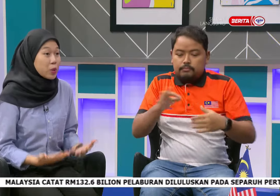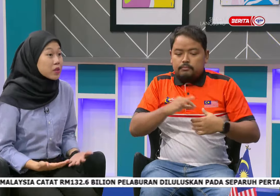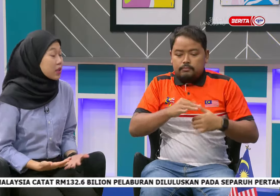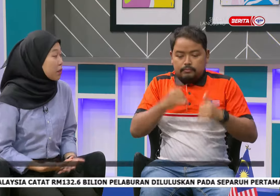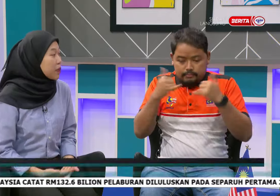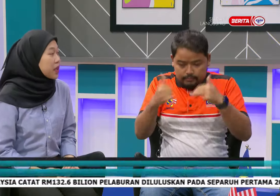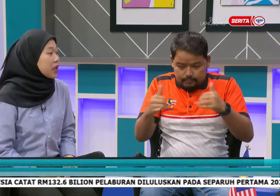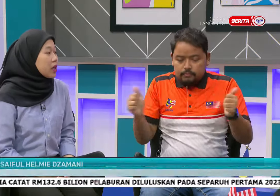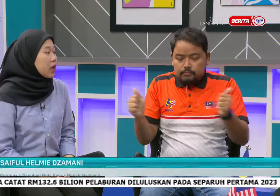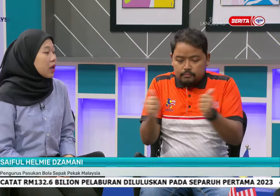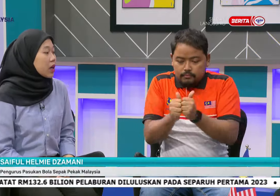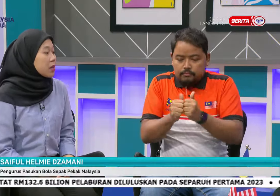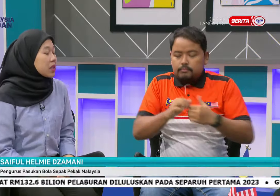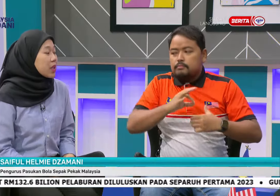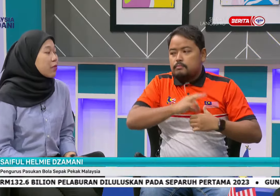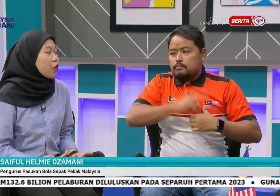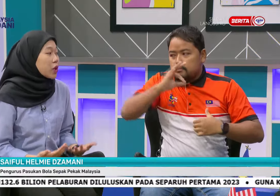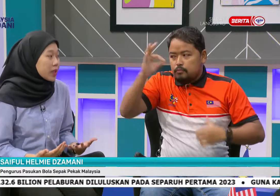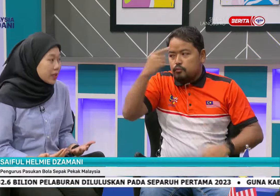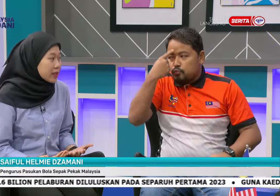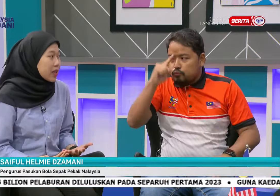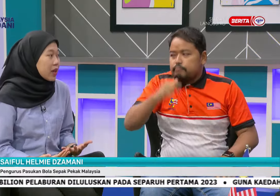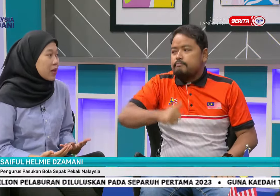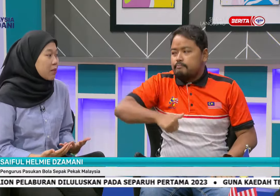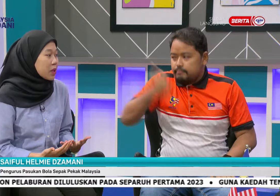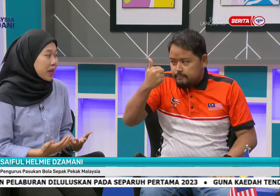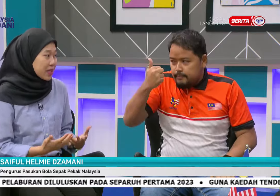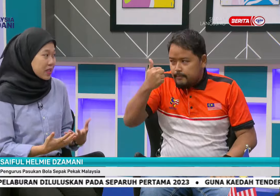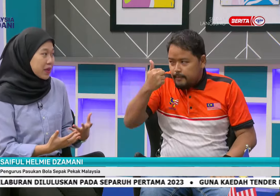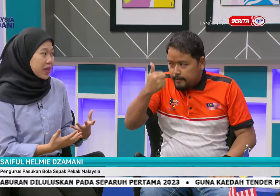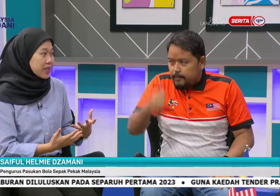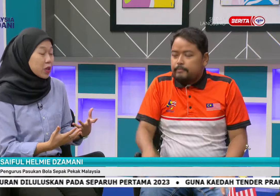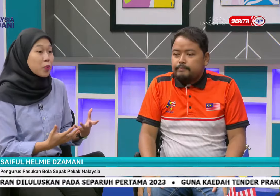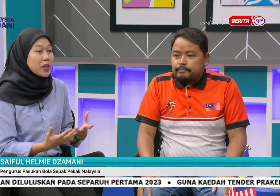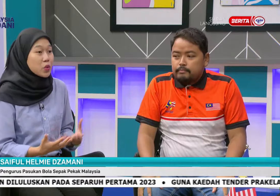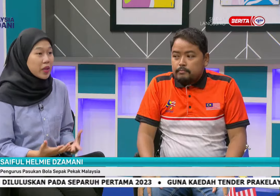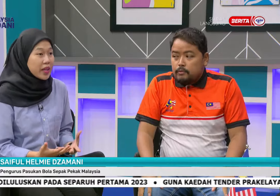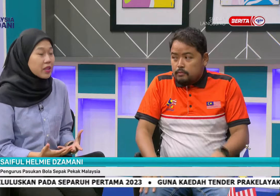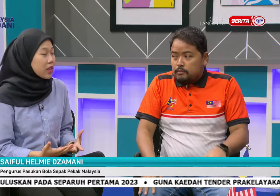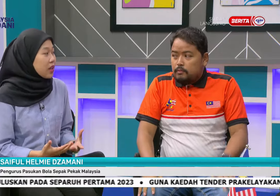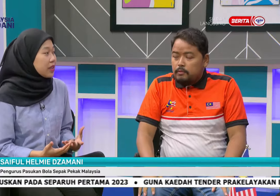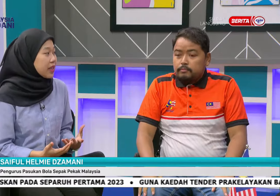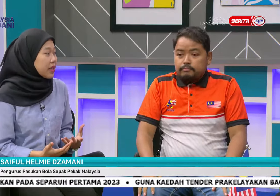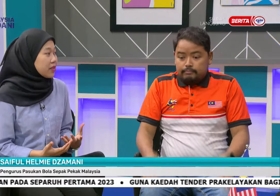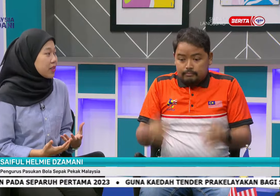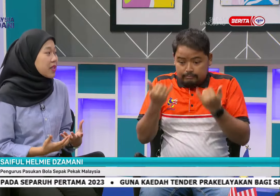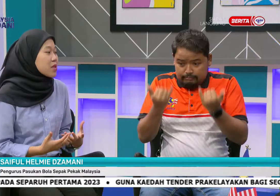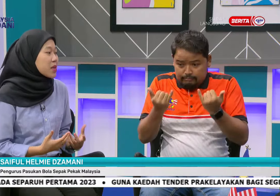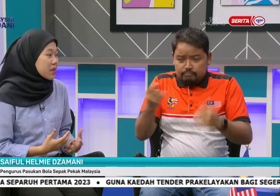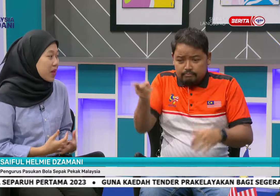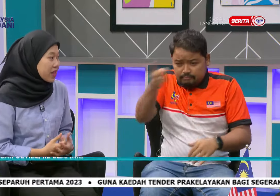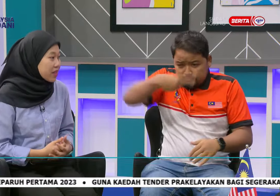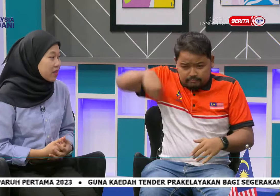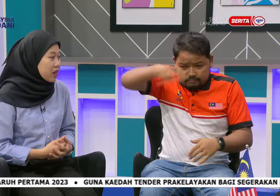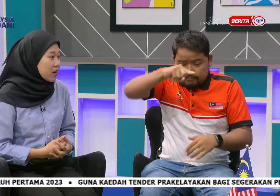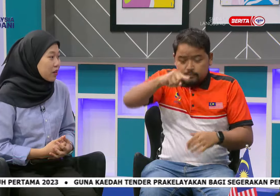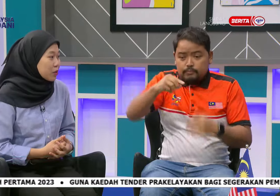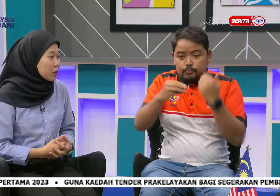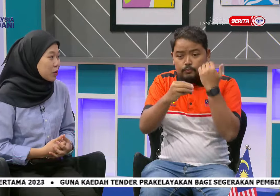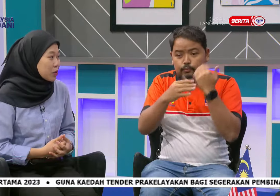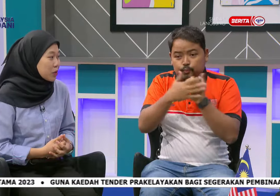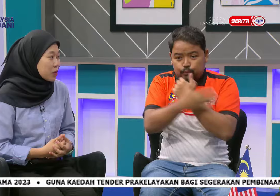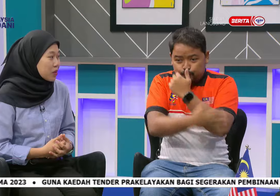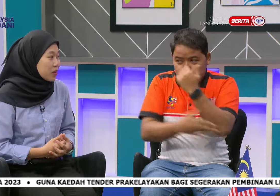100-ratus tetapi Kami tetap fokus bermain sebagai satu pasukan dan setia bersemangat